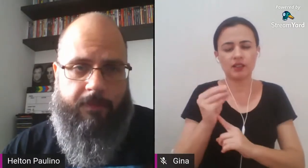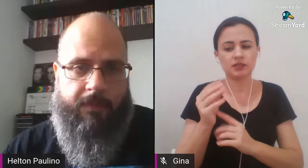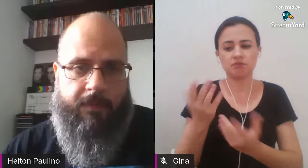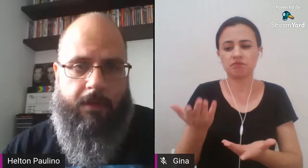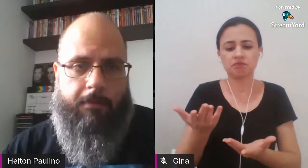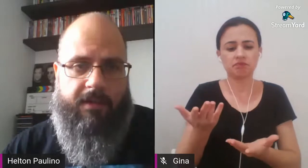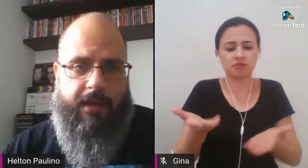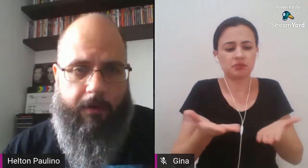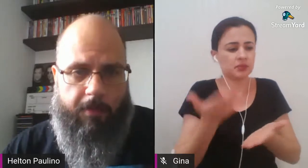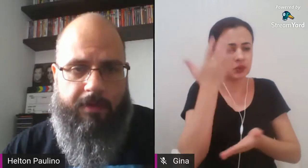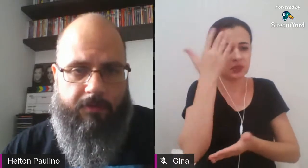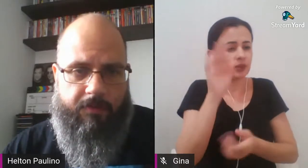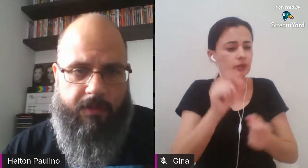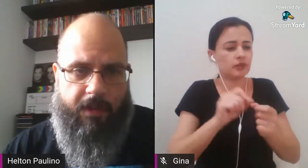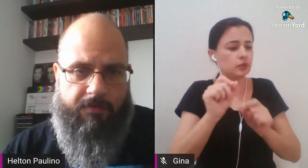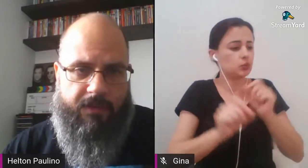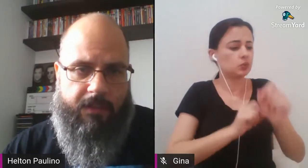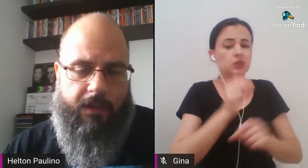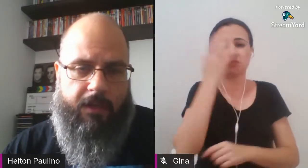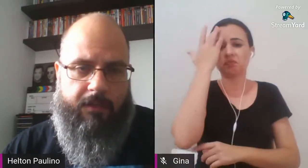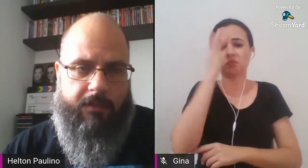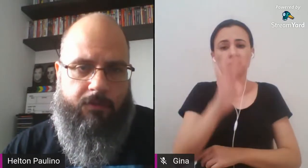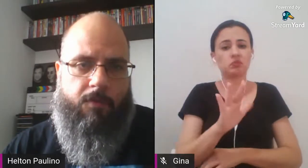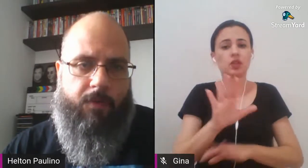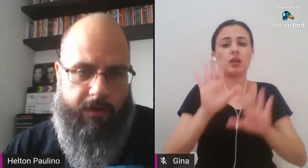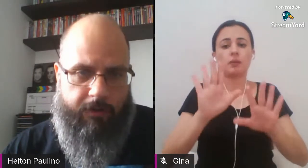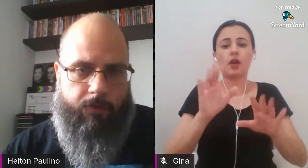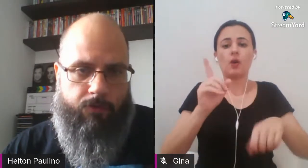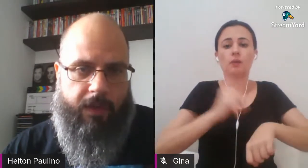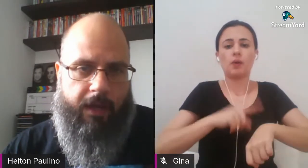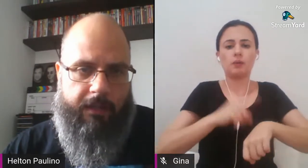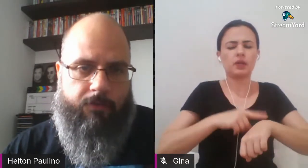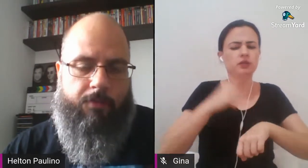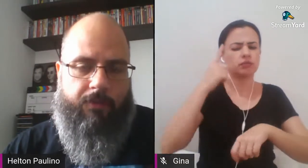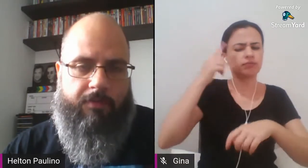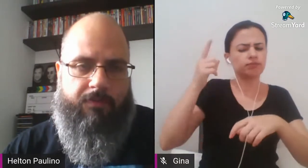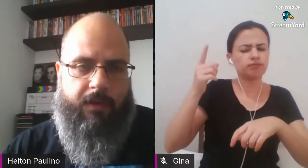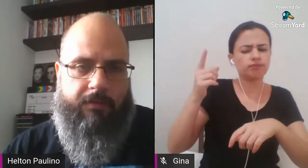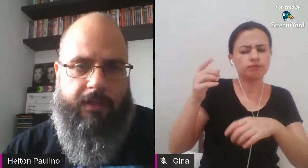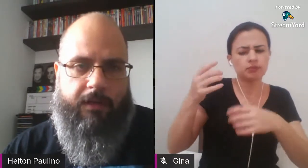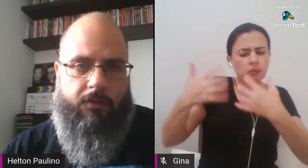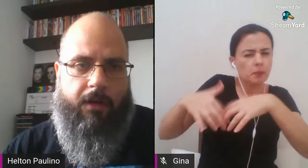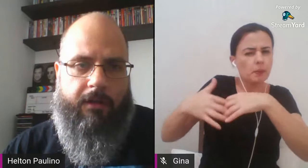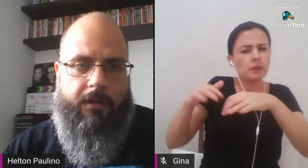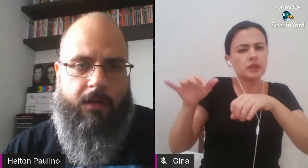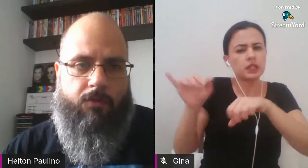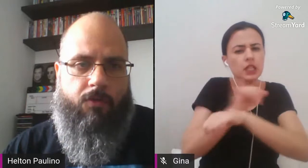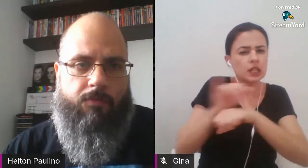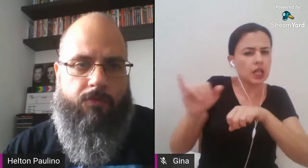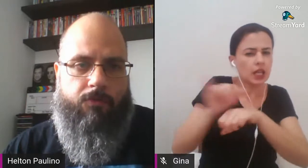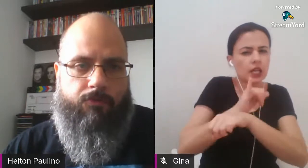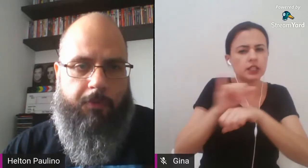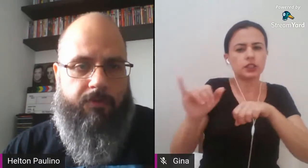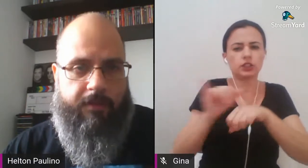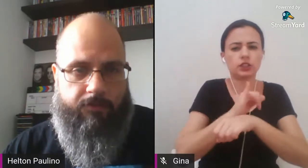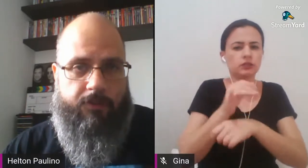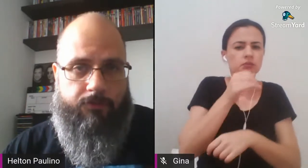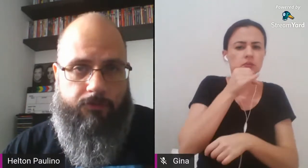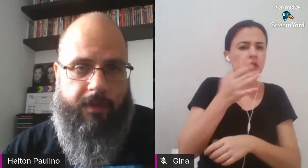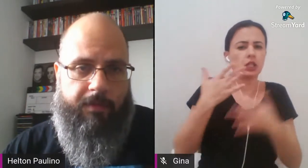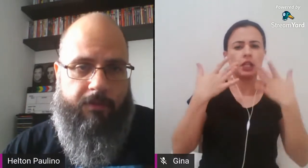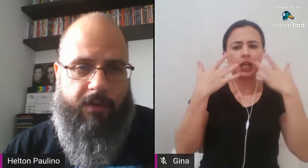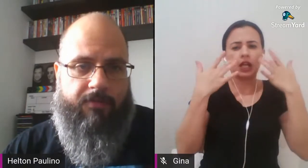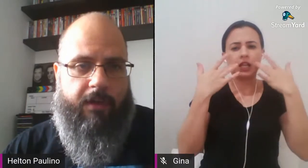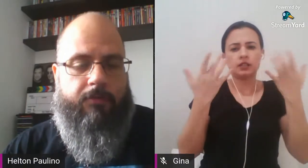fazer. Mas é o momento de se reinventar, como o teatro, como eu estava falando ainda agora, como os processos